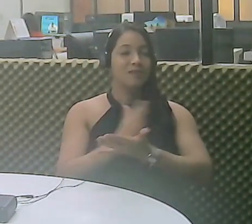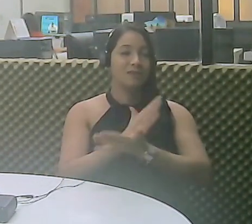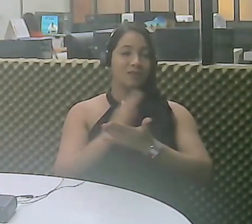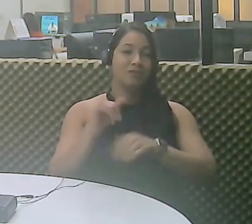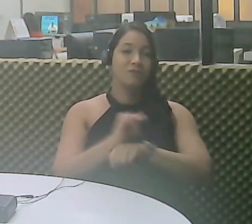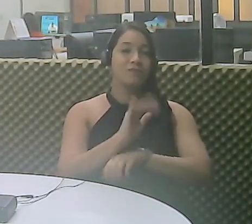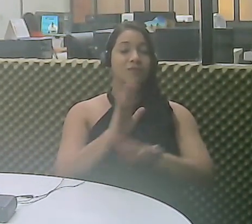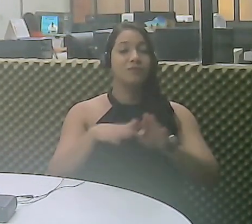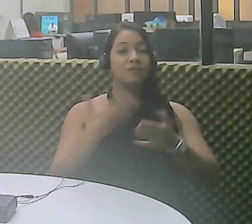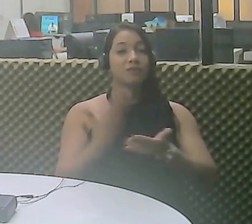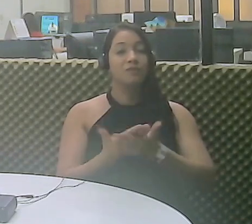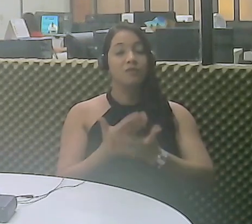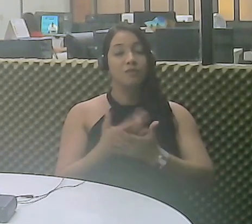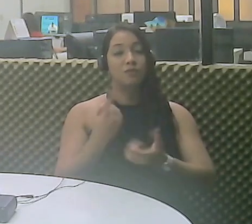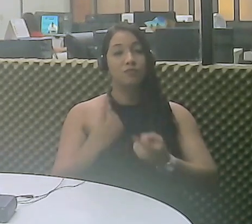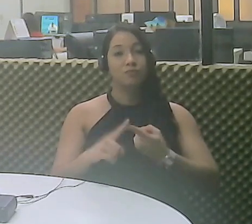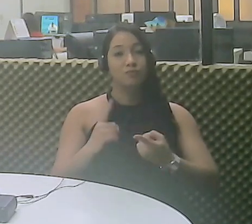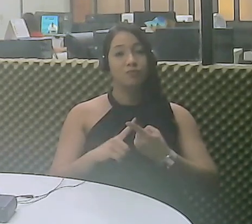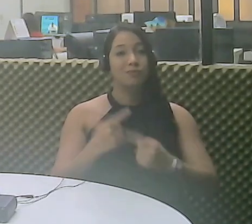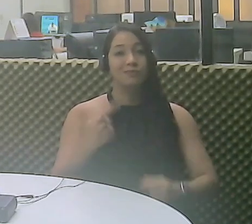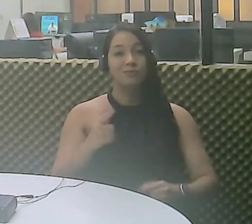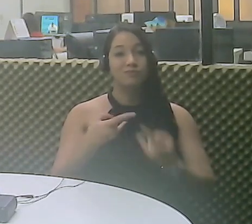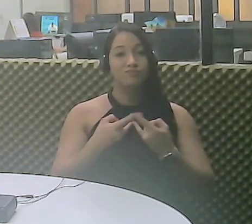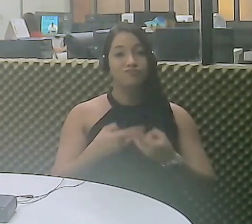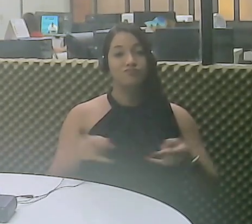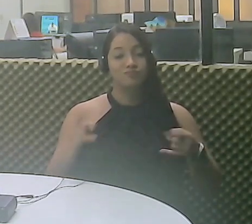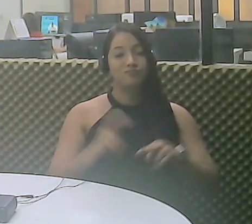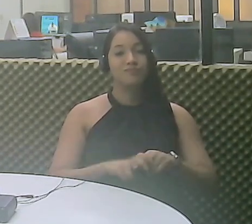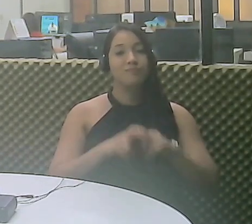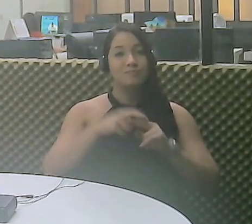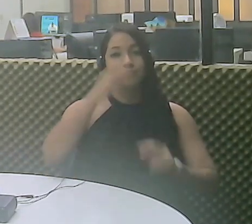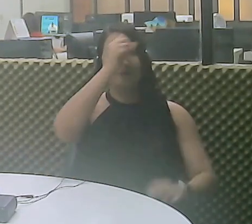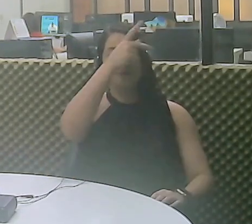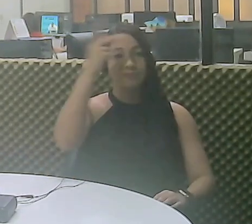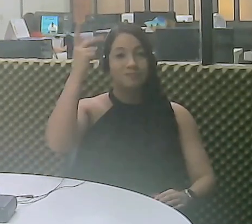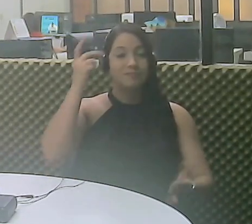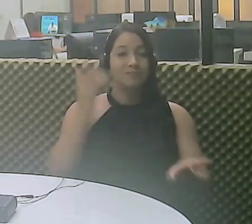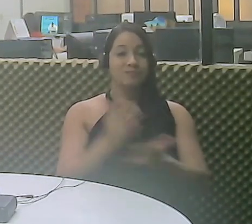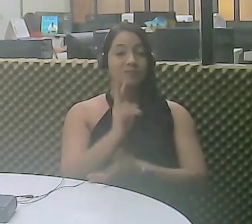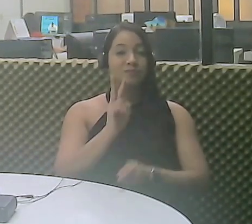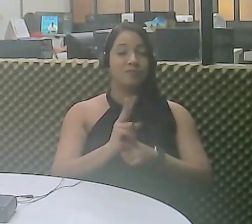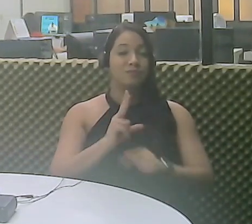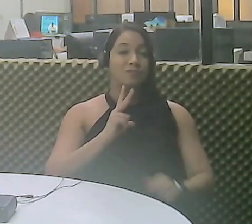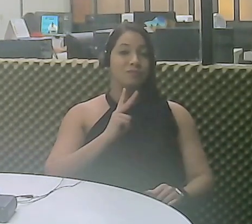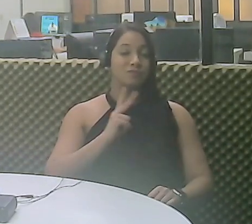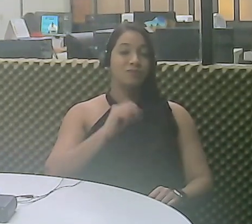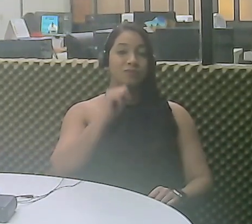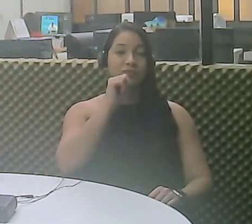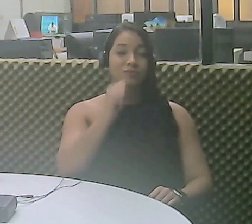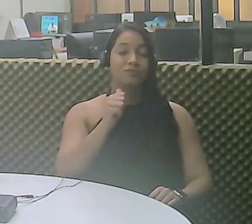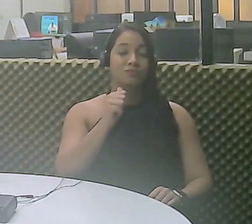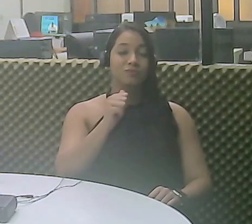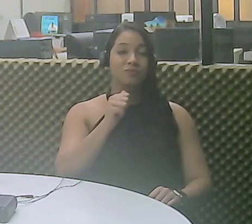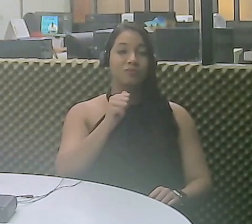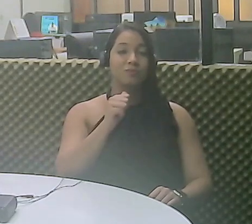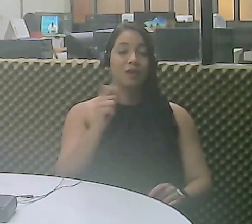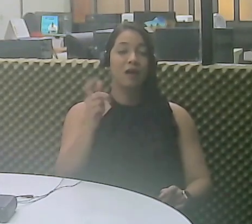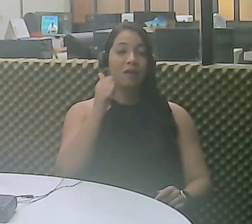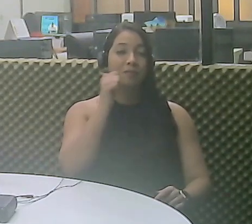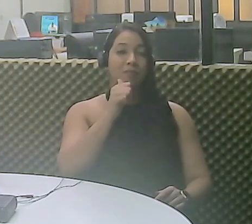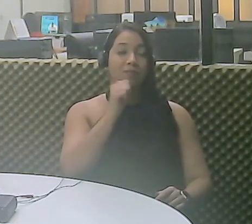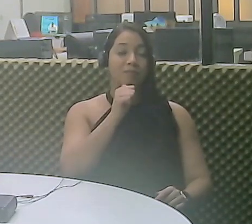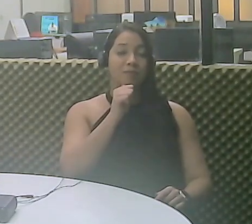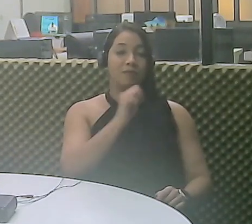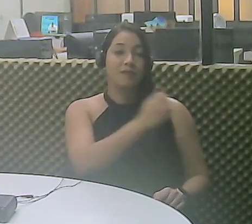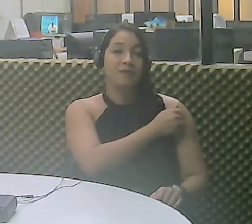não aparece na escola, ela falta aula por não ter absorvente. Por isso, a Prefeitura lançou o programa Cuidado Íntimo, que promove a saúde menstrual a alunas da